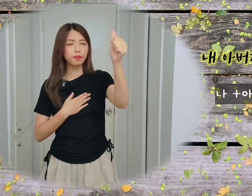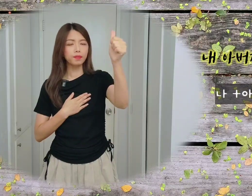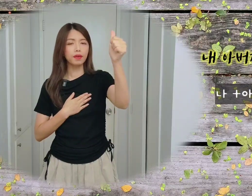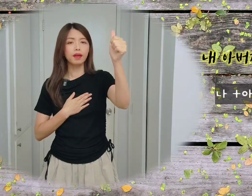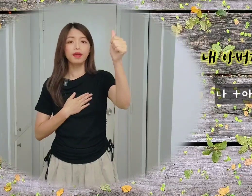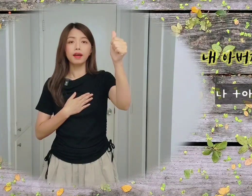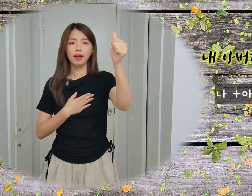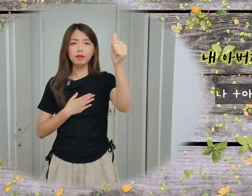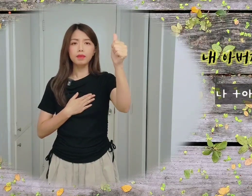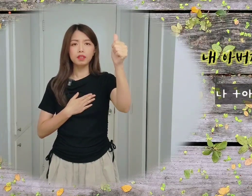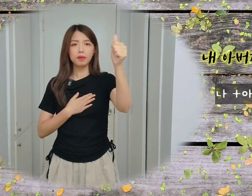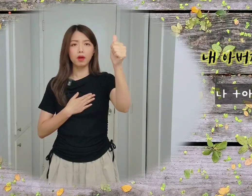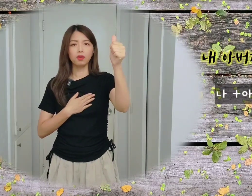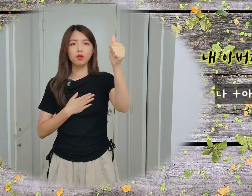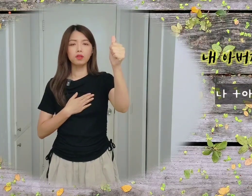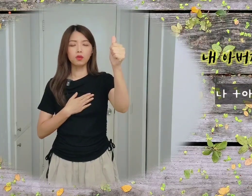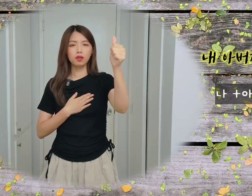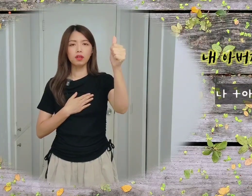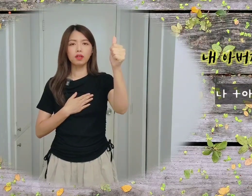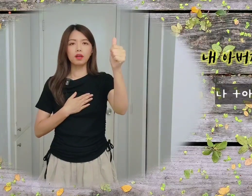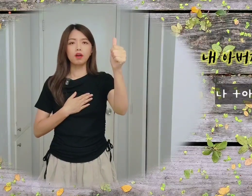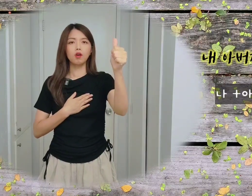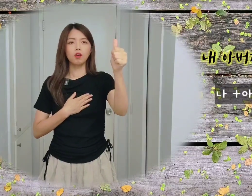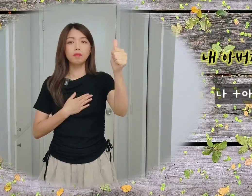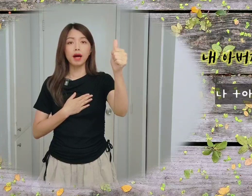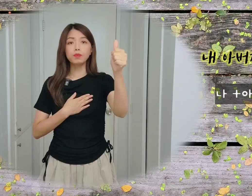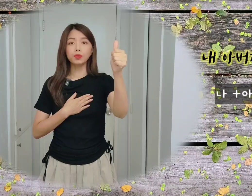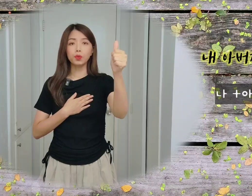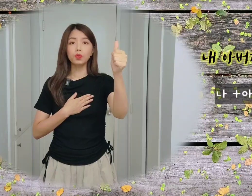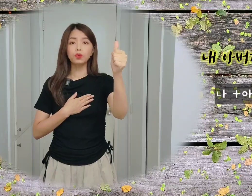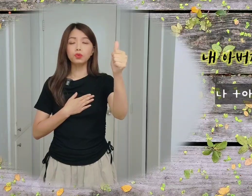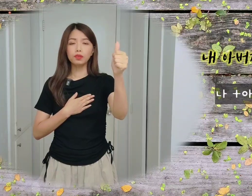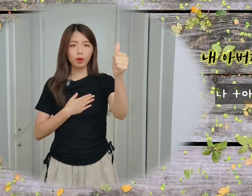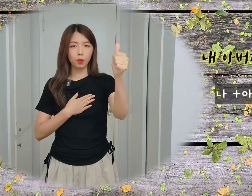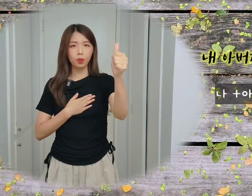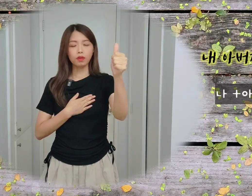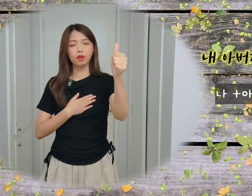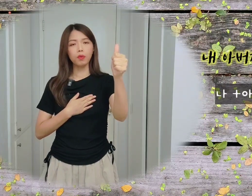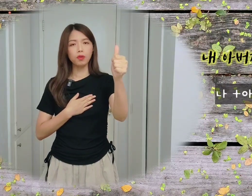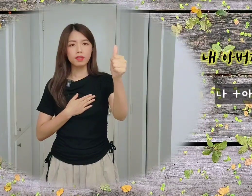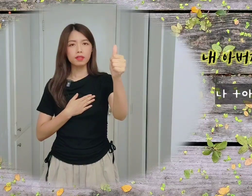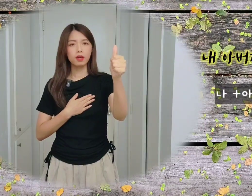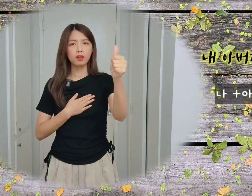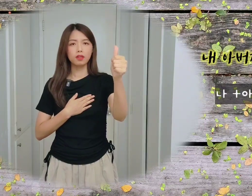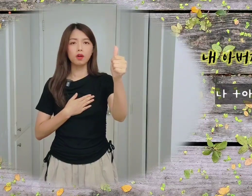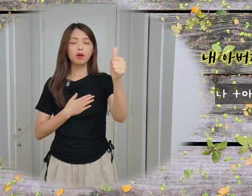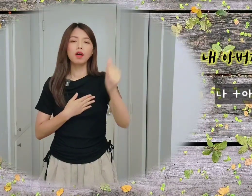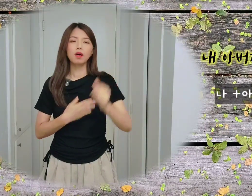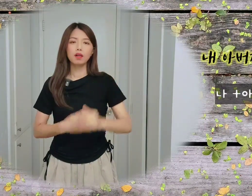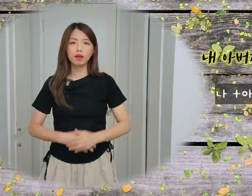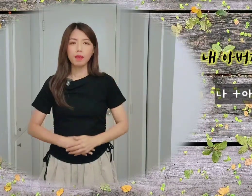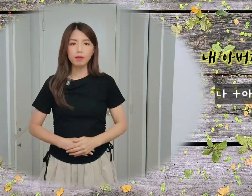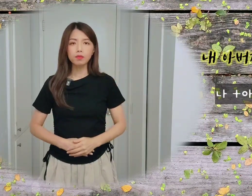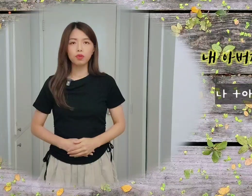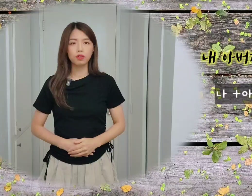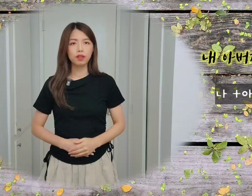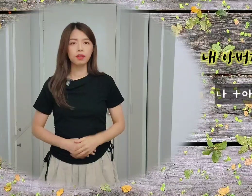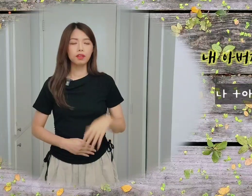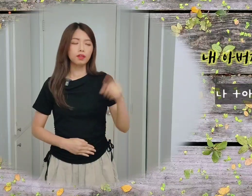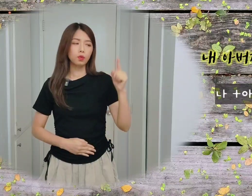아버지 가슴을 치며, 여기서 저는 마음으로 운다고 그렇게 표현을 했어요. 그래서 일단